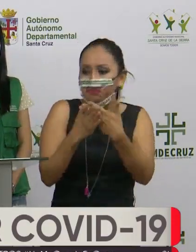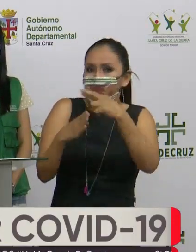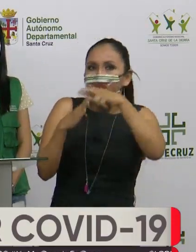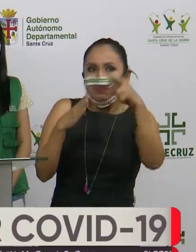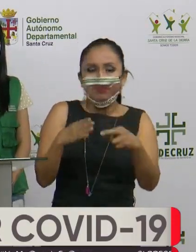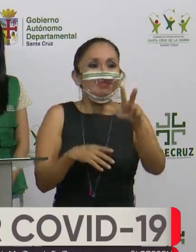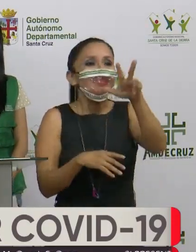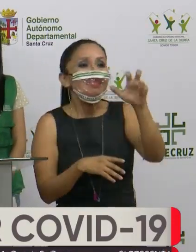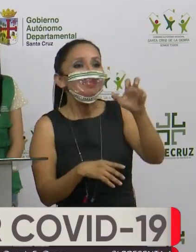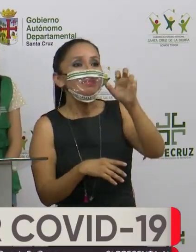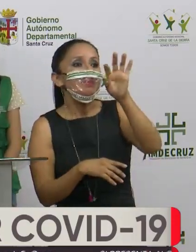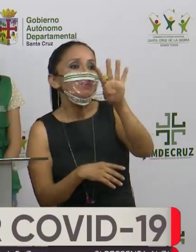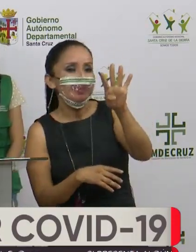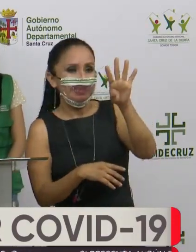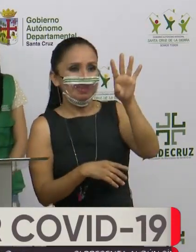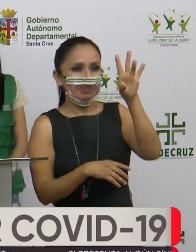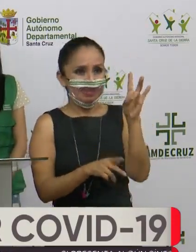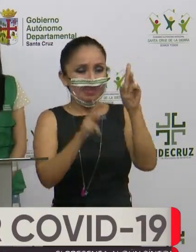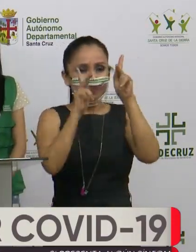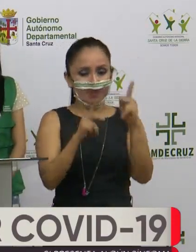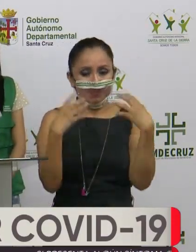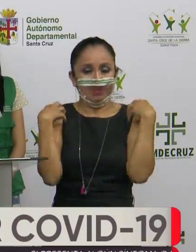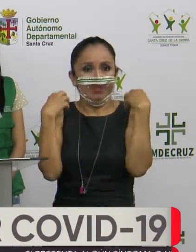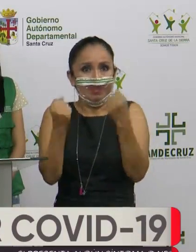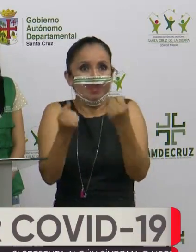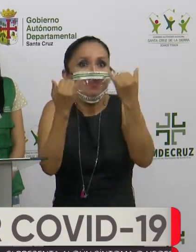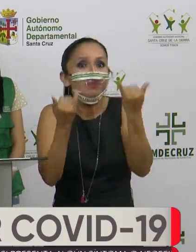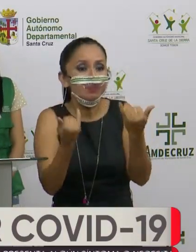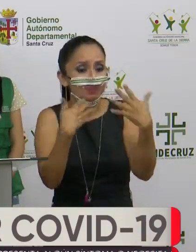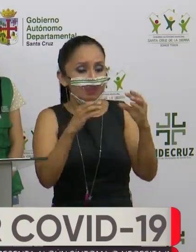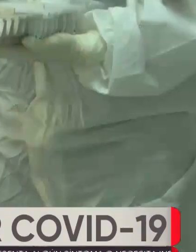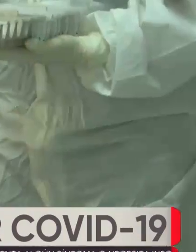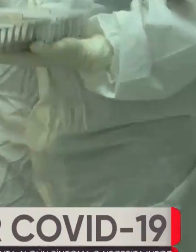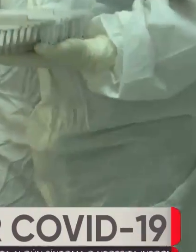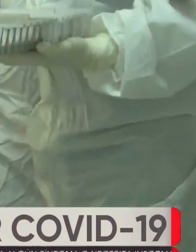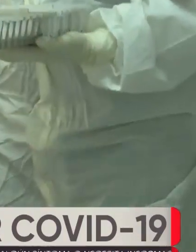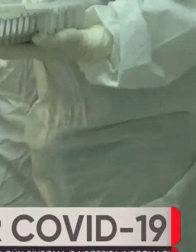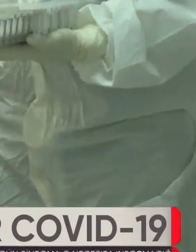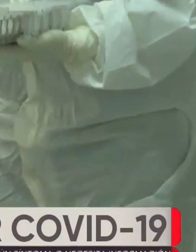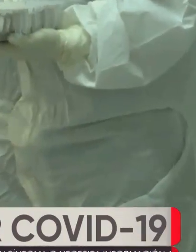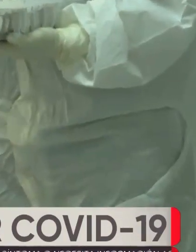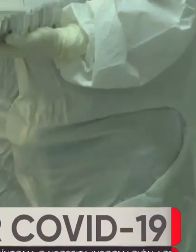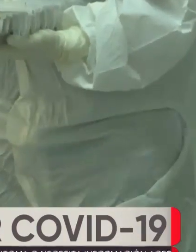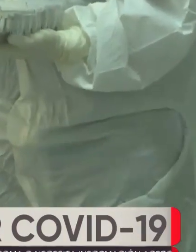recuperados, 347 recuperados para el día, totalizando a